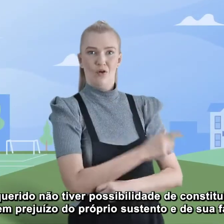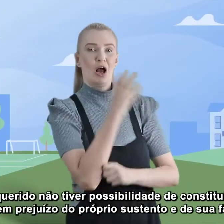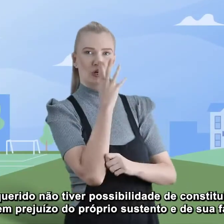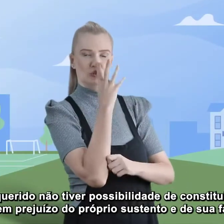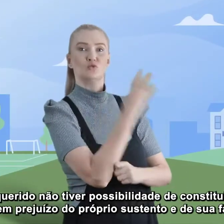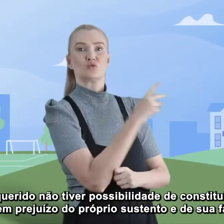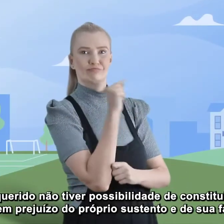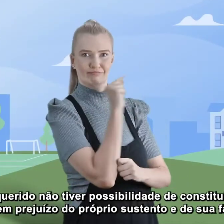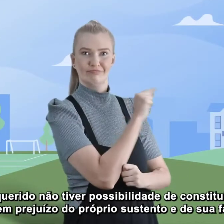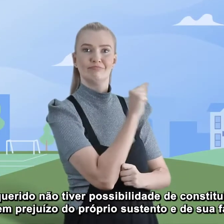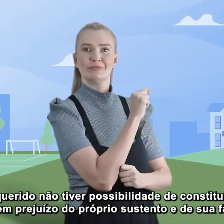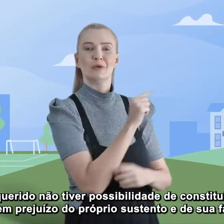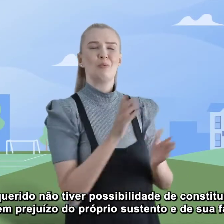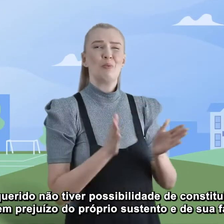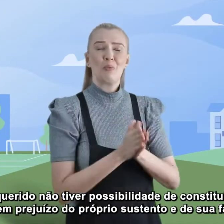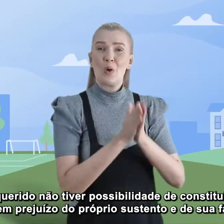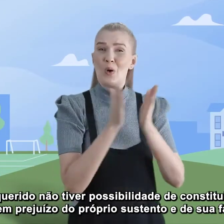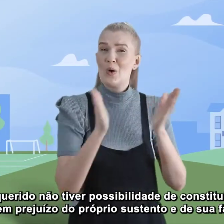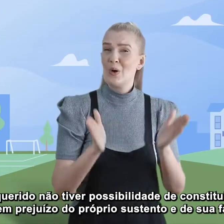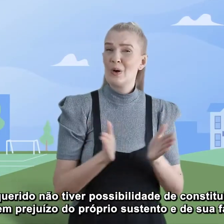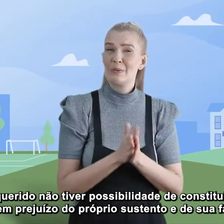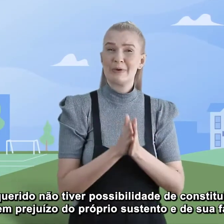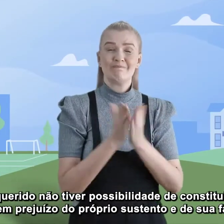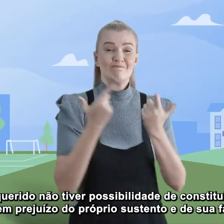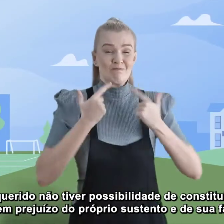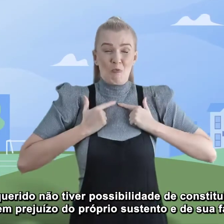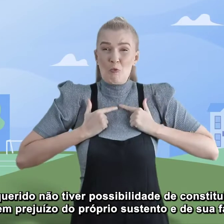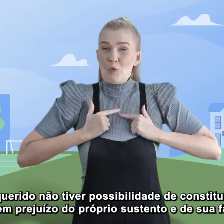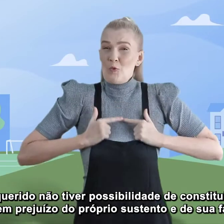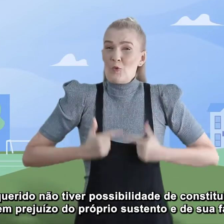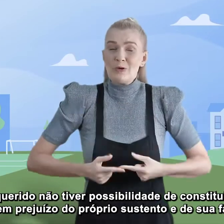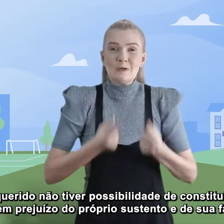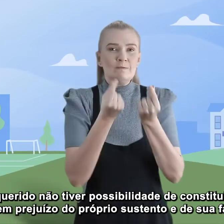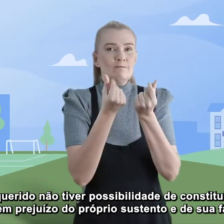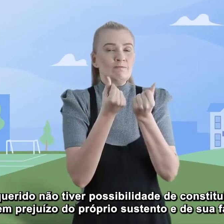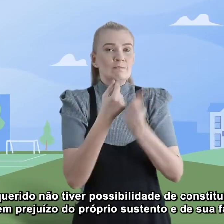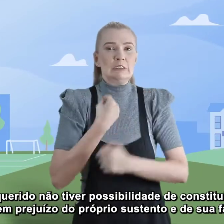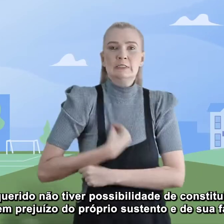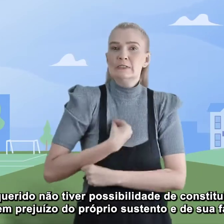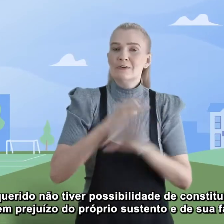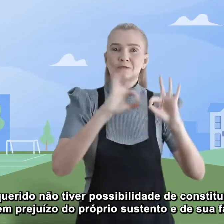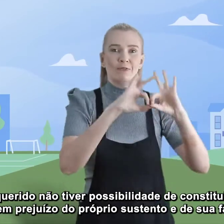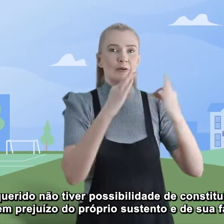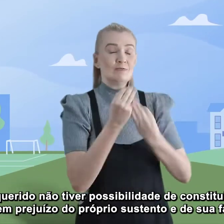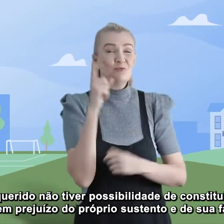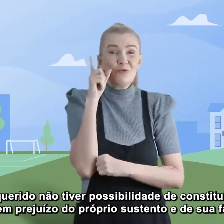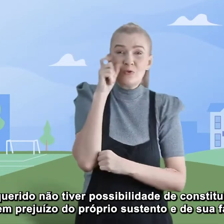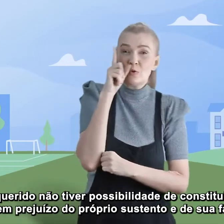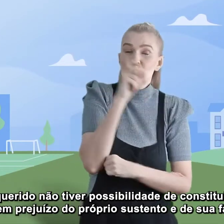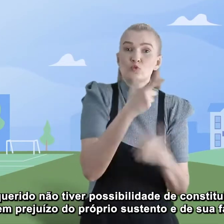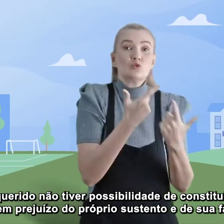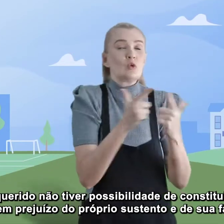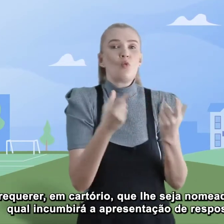Se o requerido não tiver possibilidade de constituir advogado, sem prejuízo do próprio sustento e de sua família,